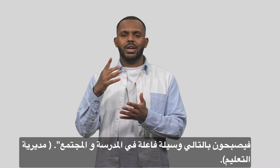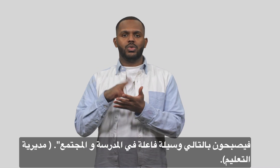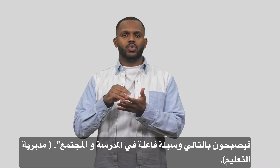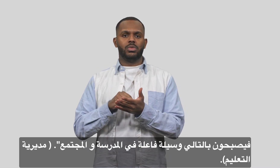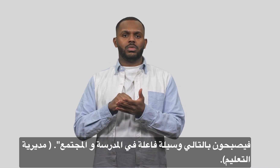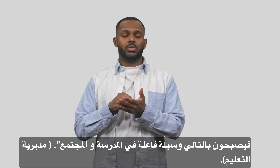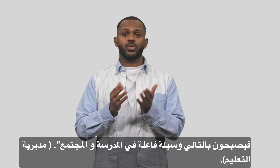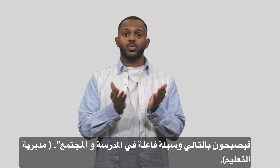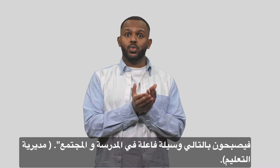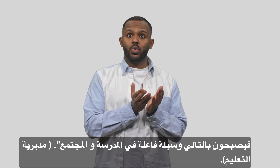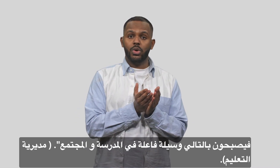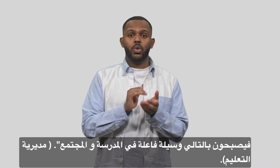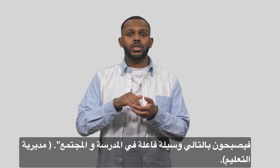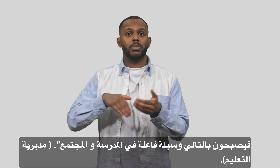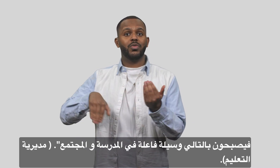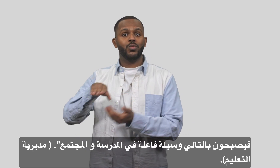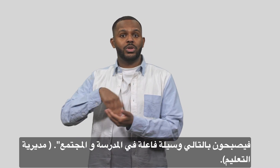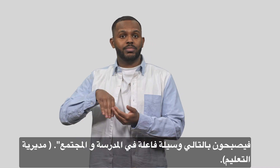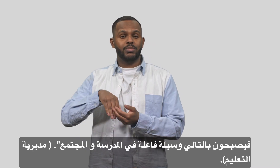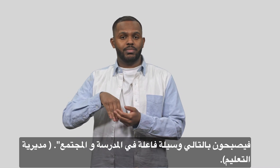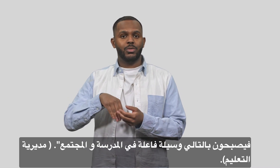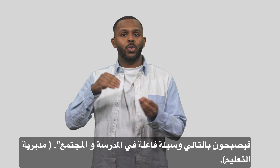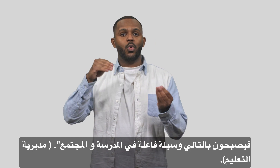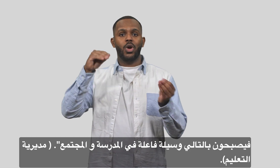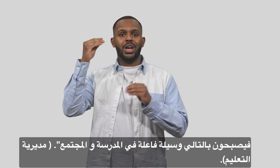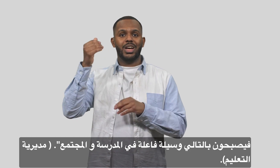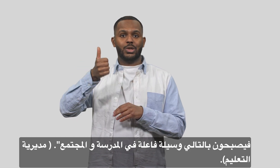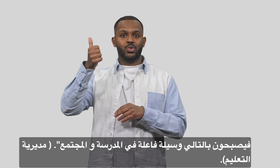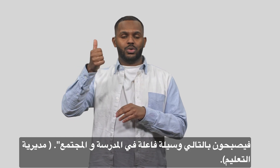فيصبحون بالتالي وسيلة فاعلة في المدرسة والمجتمع. مديرية التعليم: